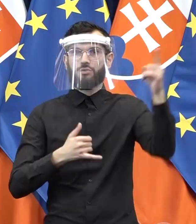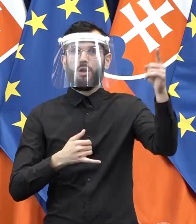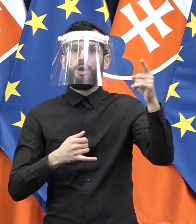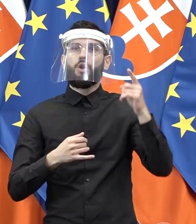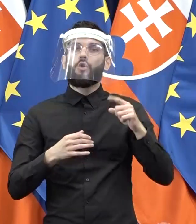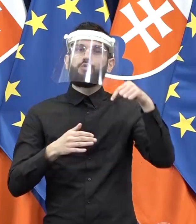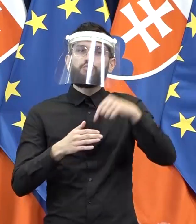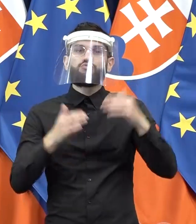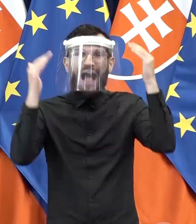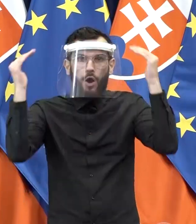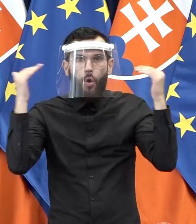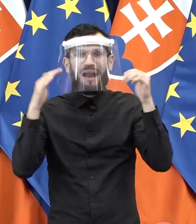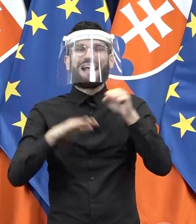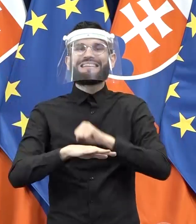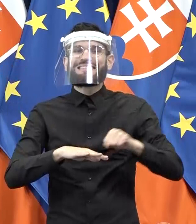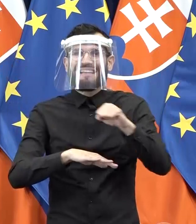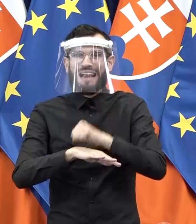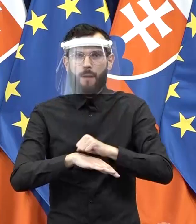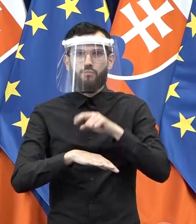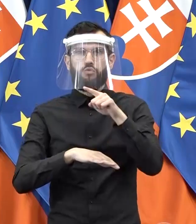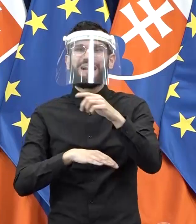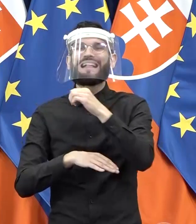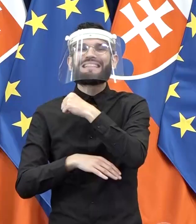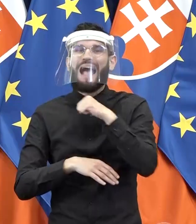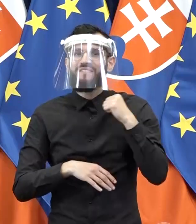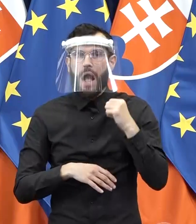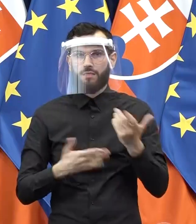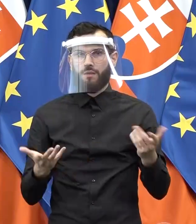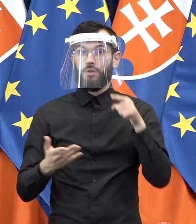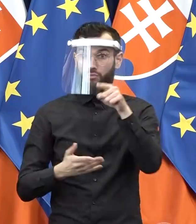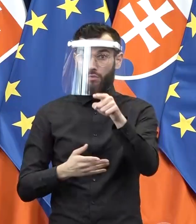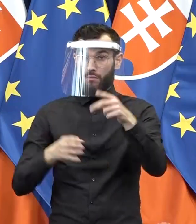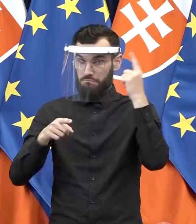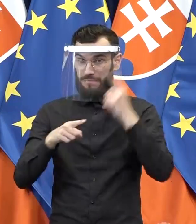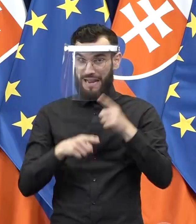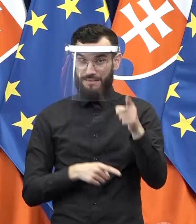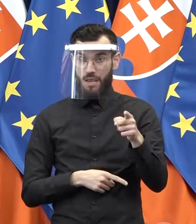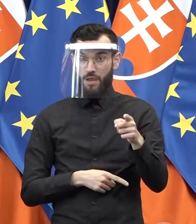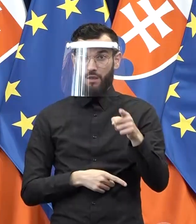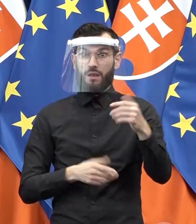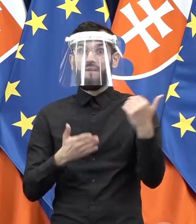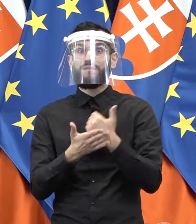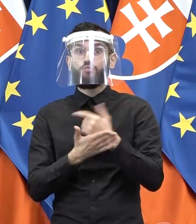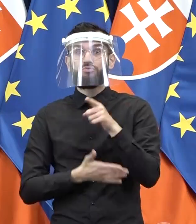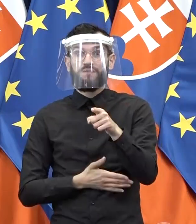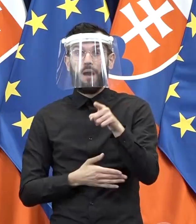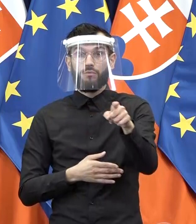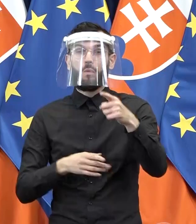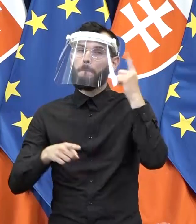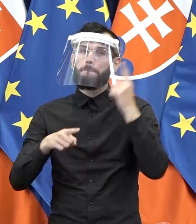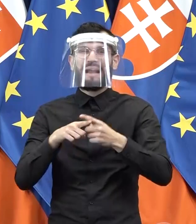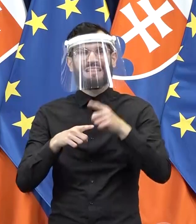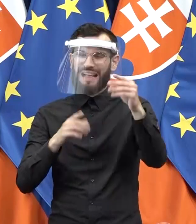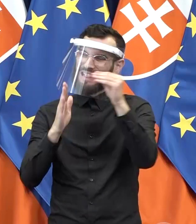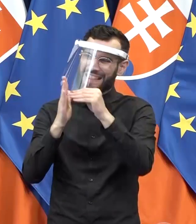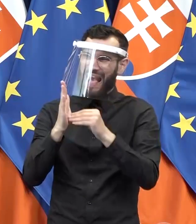Korea, Singapur, Tajvan, presne takýmto spôsobom v právej chvíli využívajú tieto dáta,